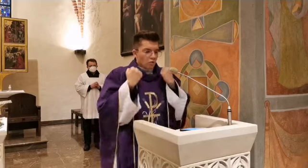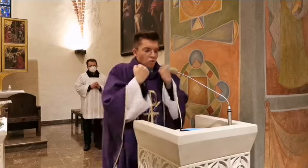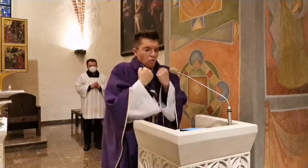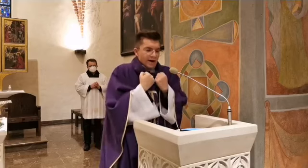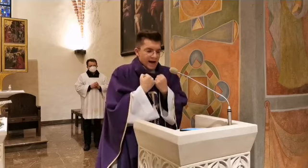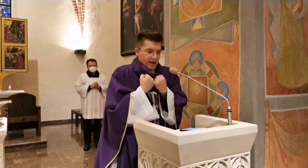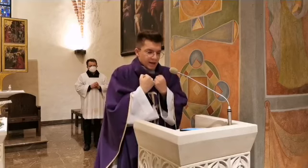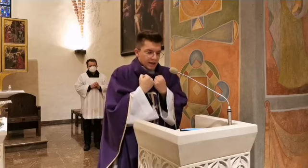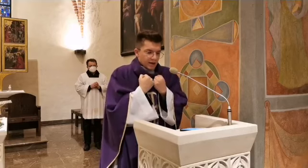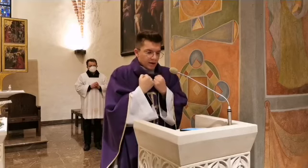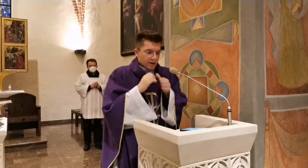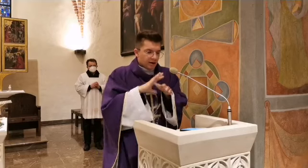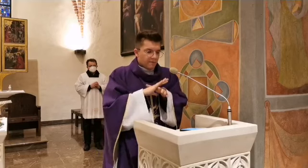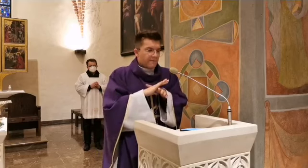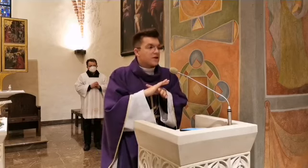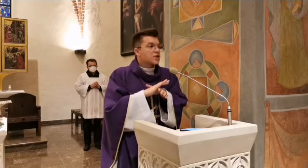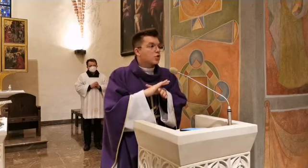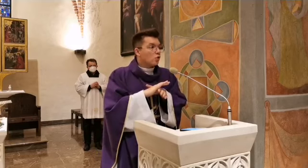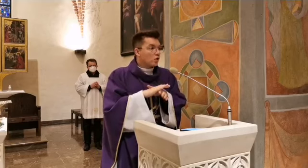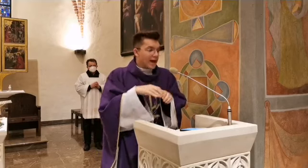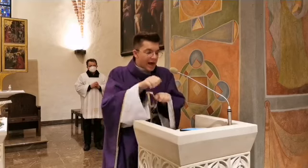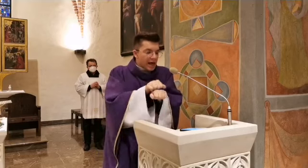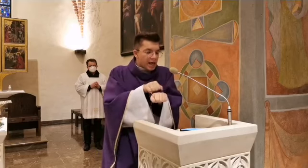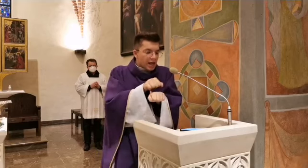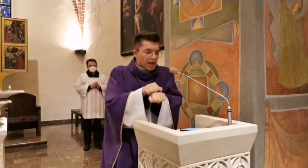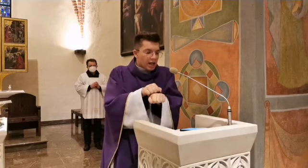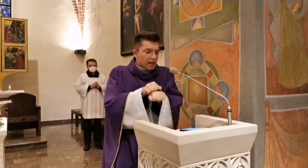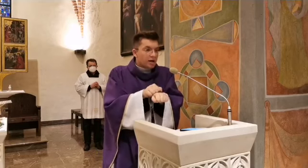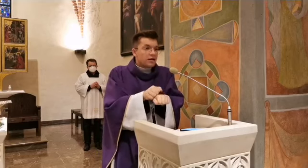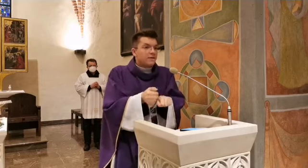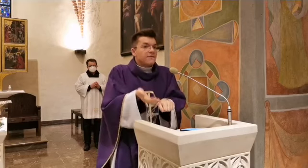był ubrany w skórę